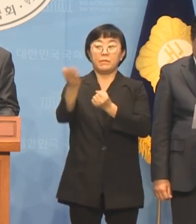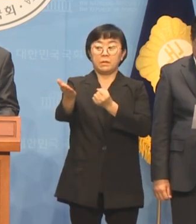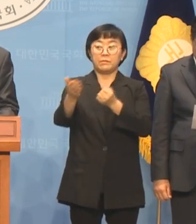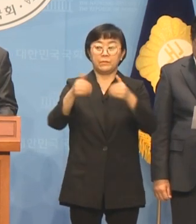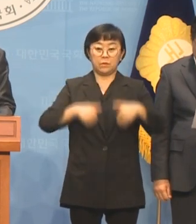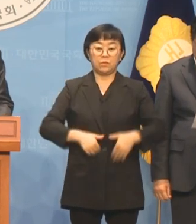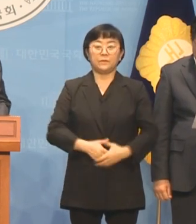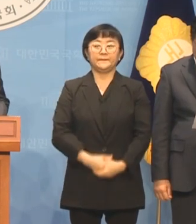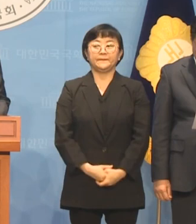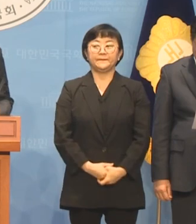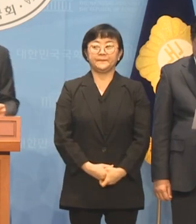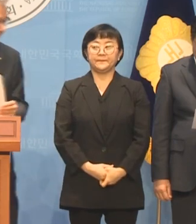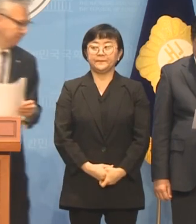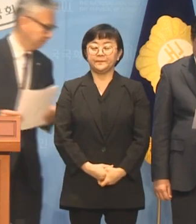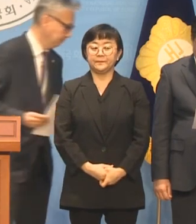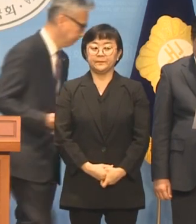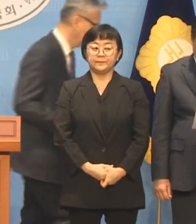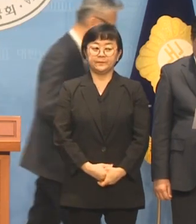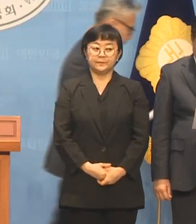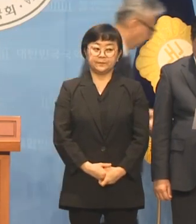설명해야 합니다.